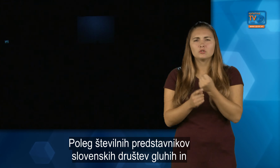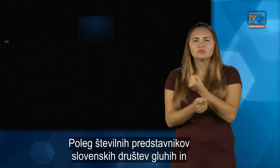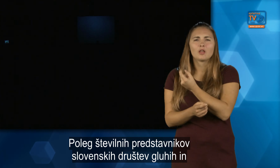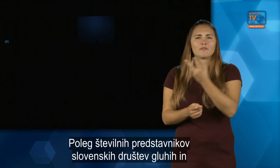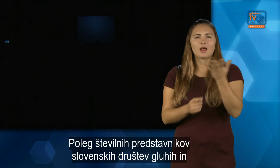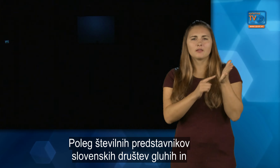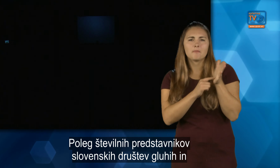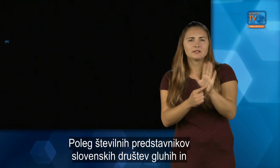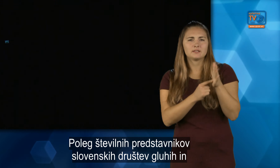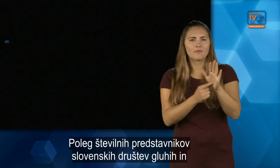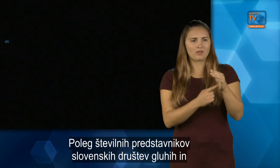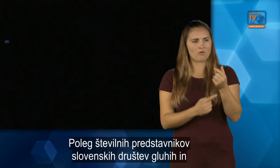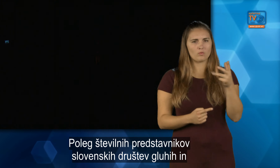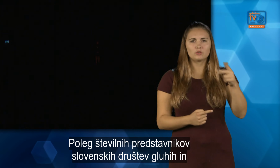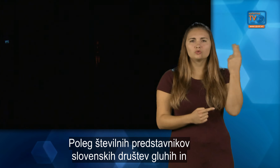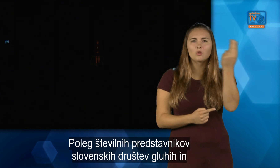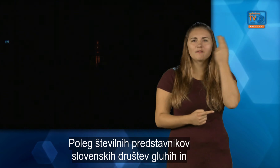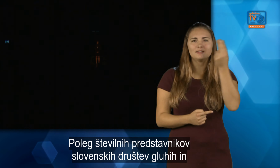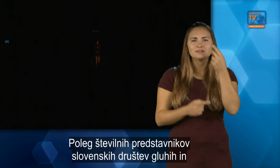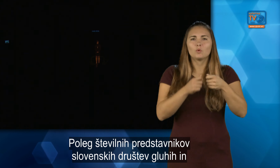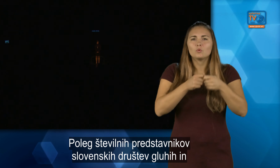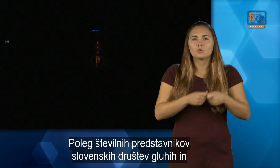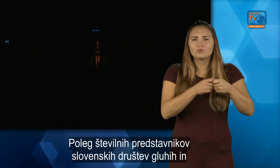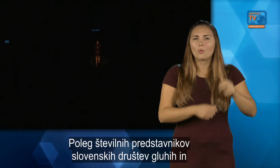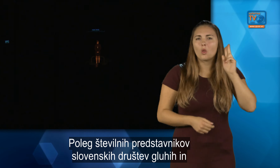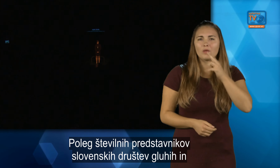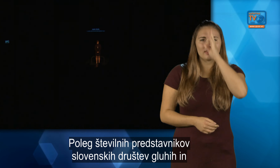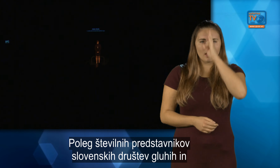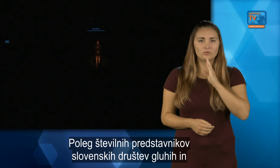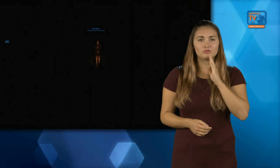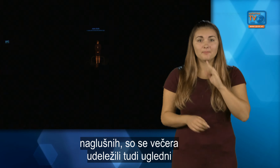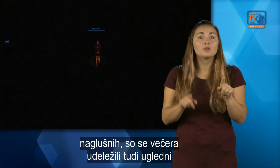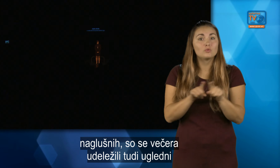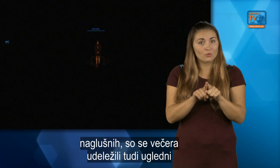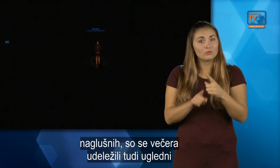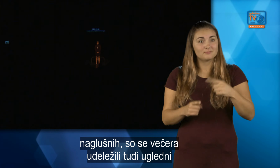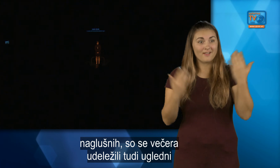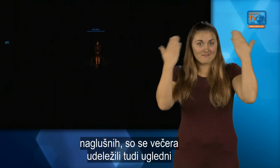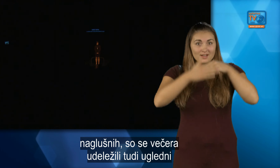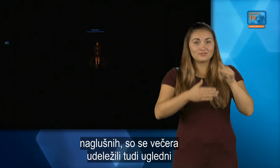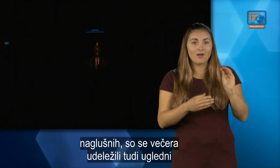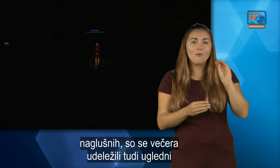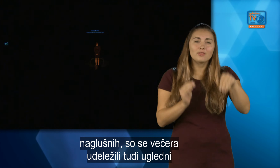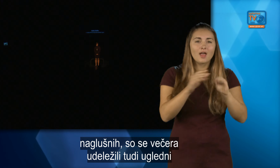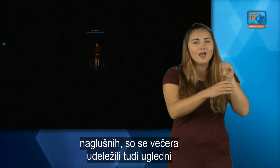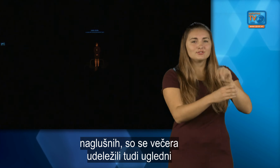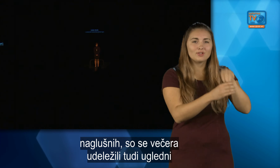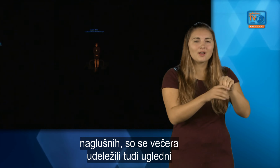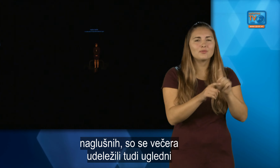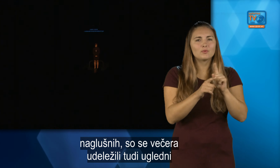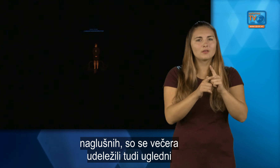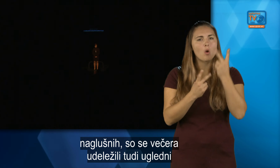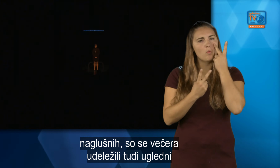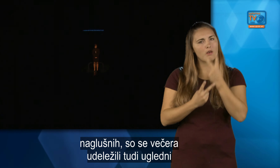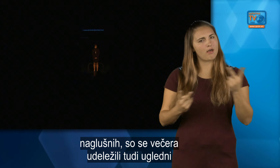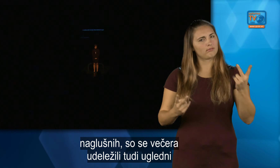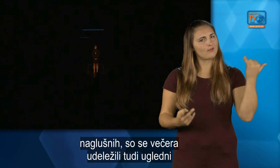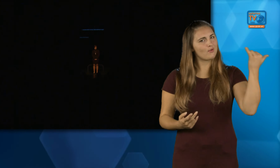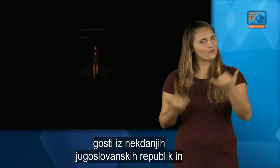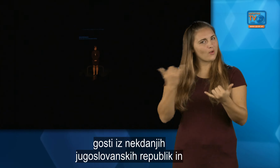Poleg številnih predstavnikov slovenskih društev gluhih in naglušnih so se večera udeležili tudi ugledni gosti